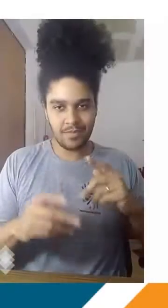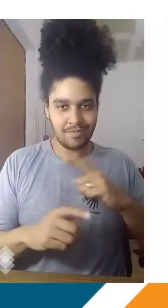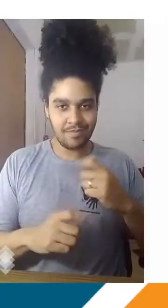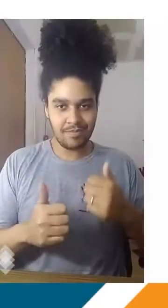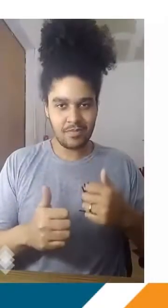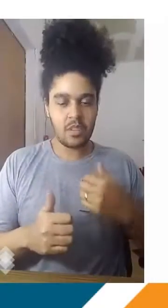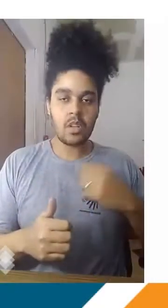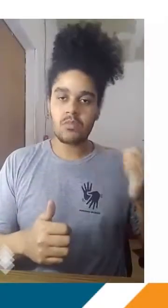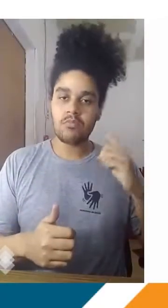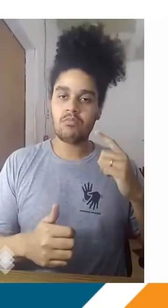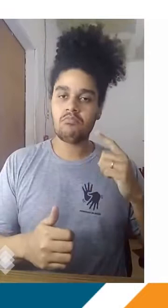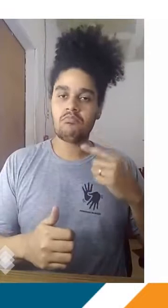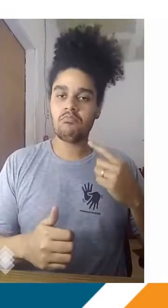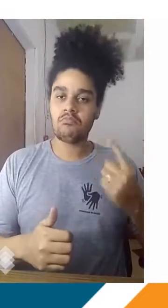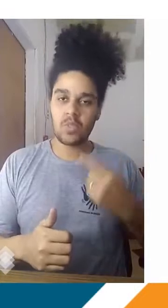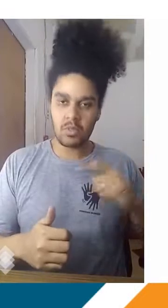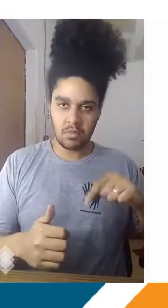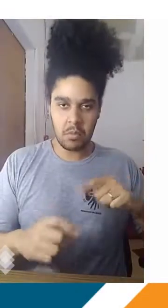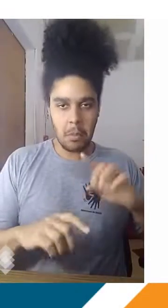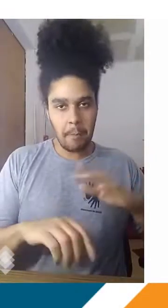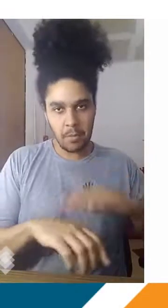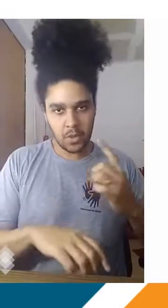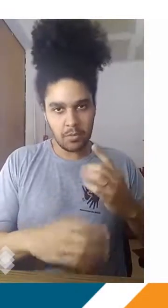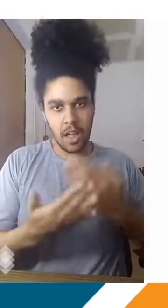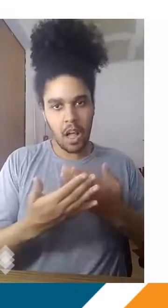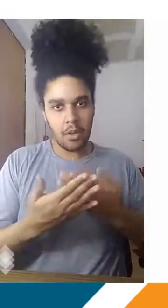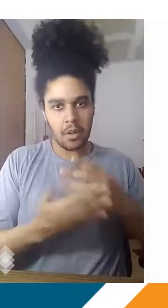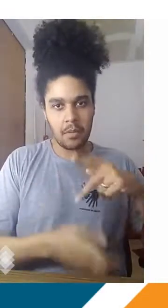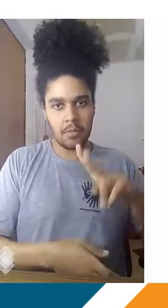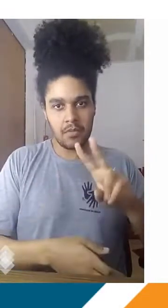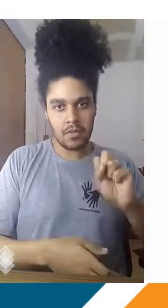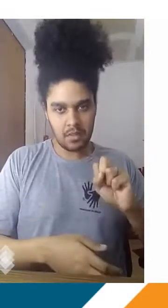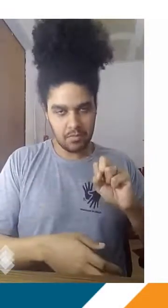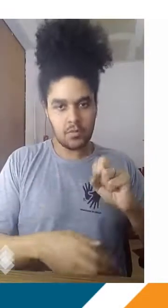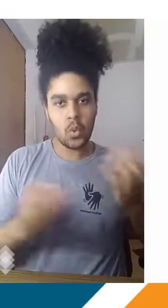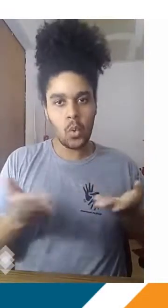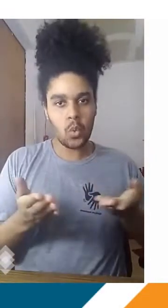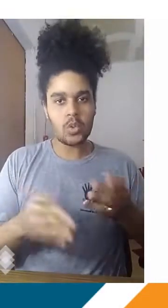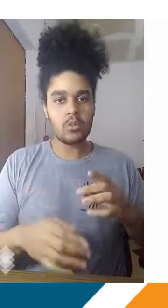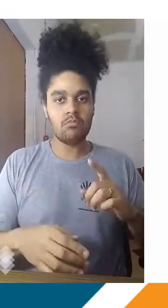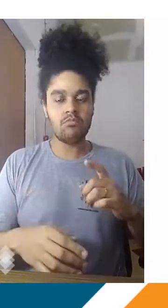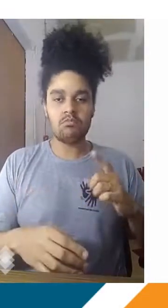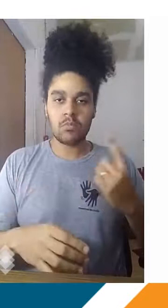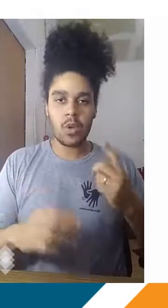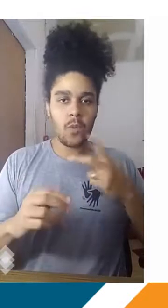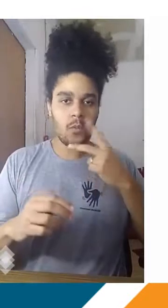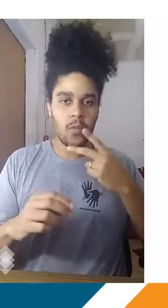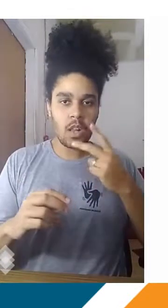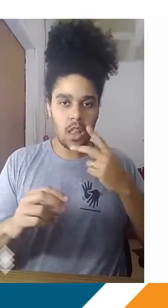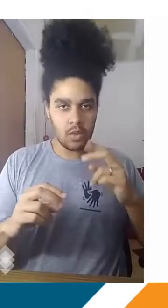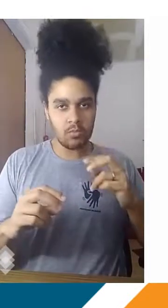Boa tarde, galera. A gente está aqui para mais uma aula do pré-vestibular do CEDERJ e hoje a gente vai